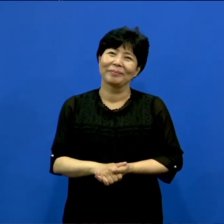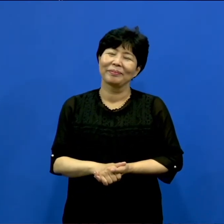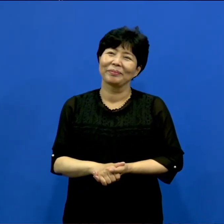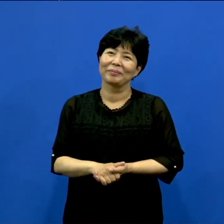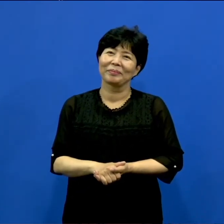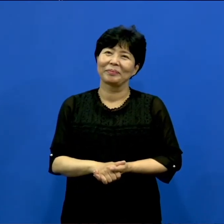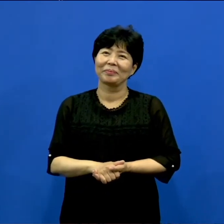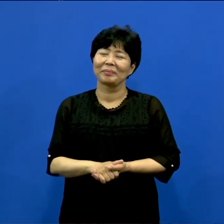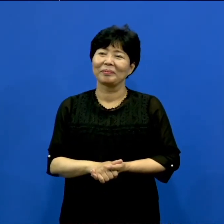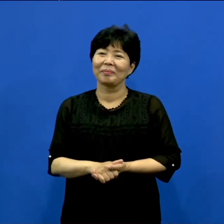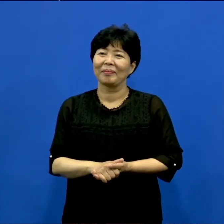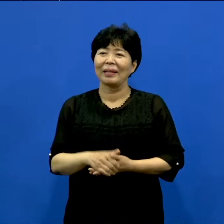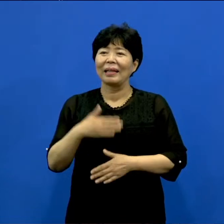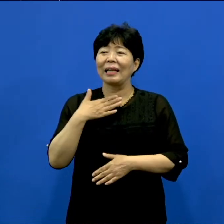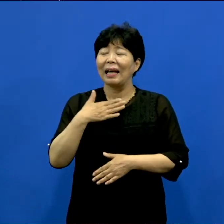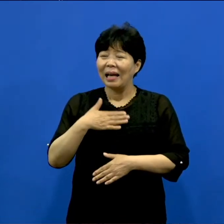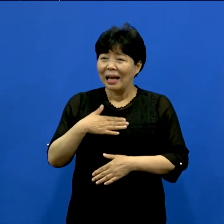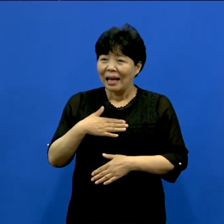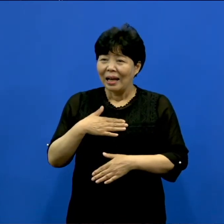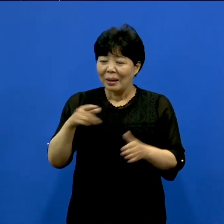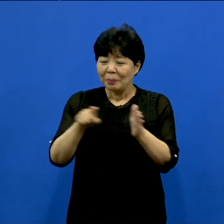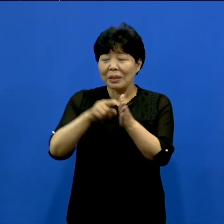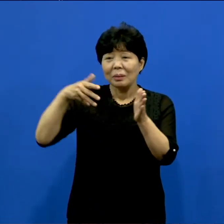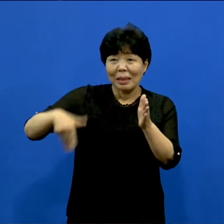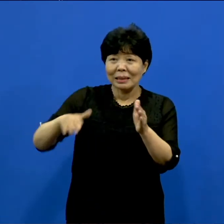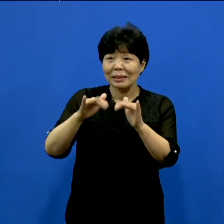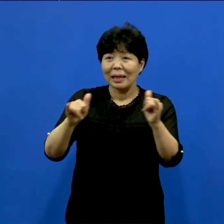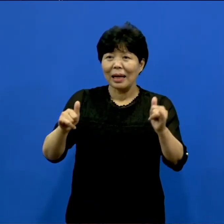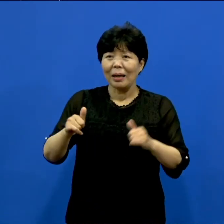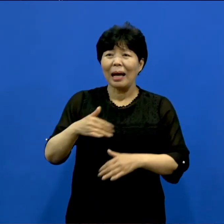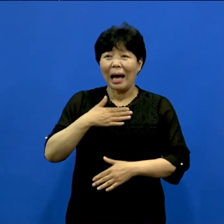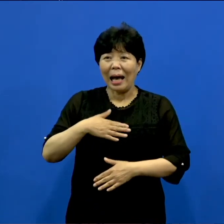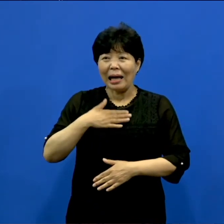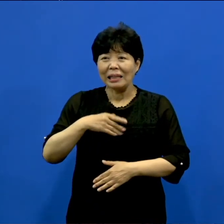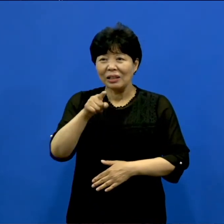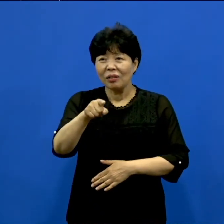그들이 아는 것은 그 뭐예요, 여러분? 그들이 알고 있는 지식은 그냥 지식 덩어리예요.